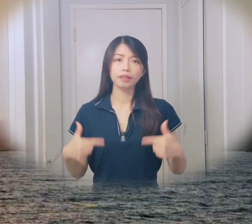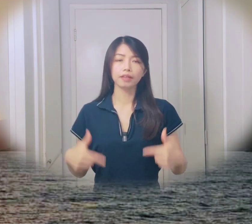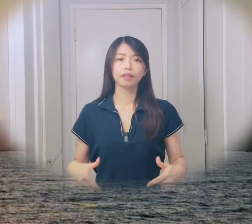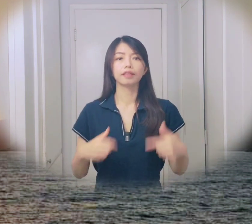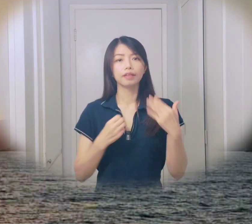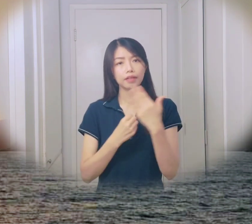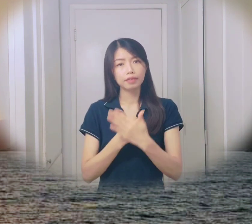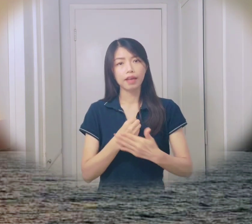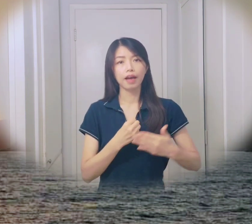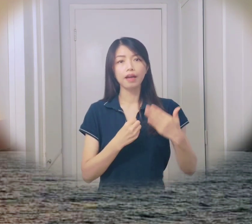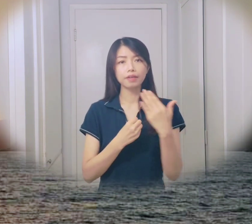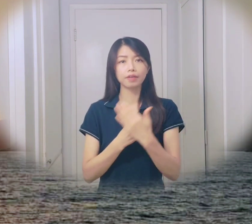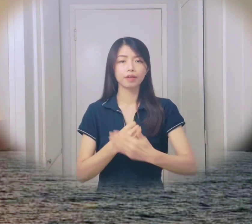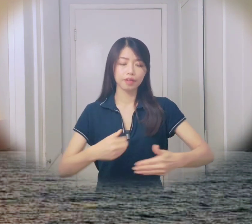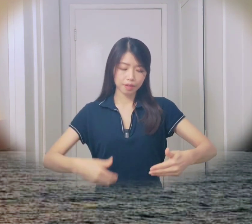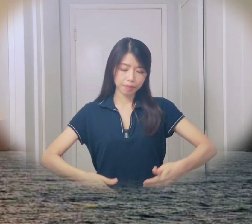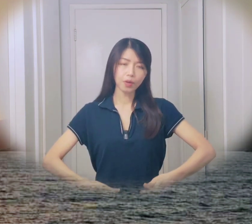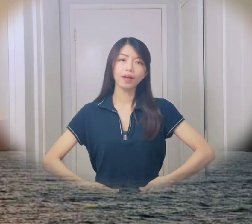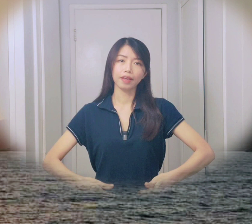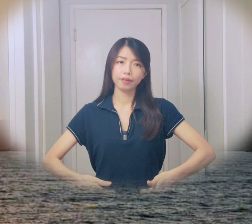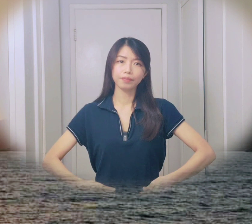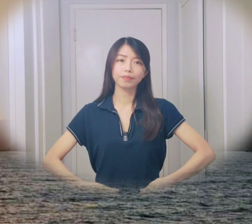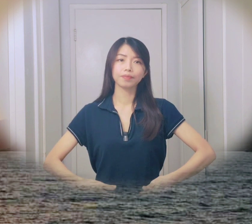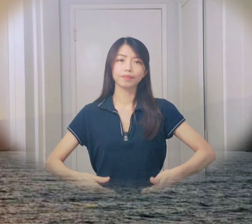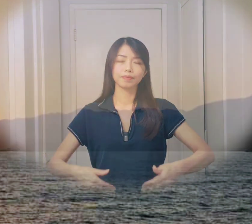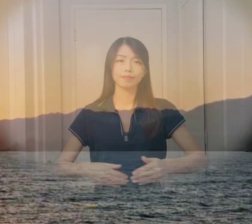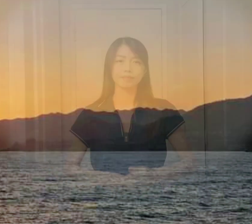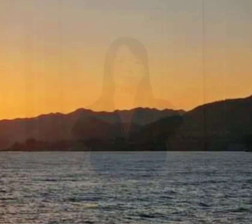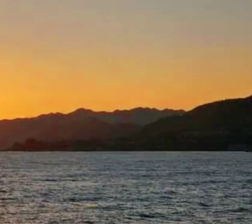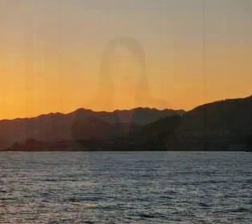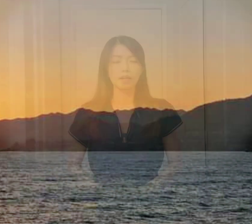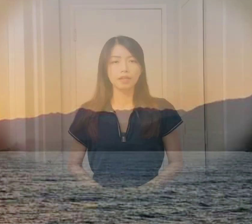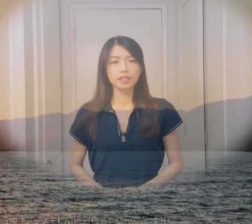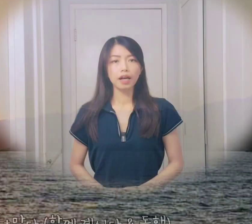순간 은혜가 필요하네.